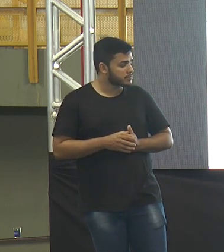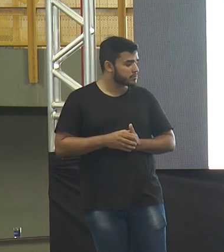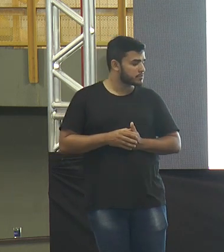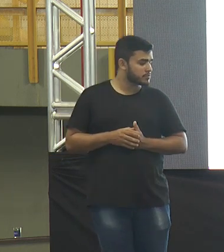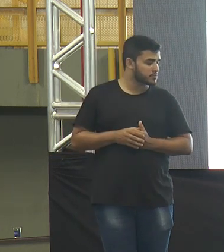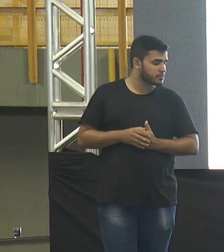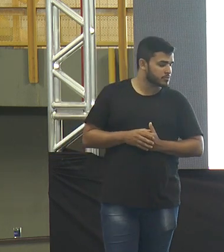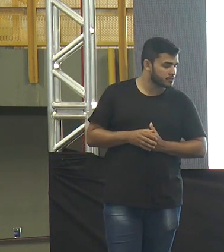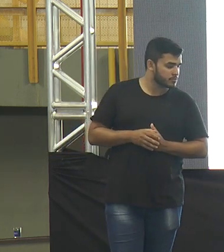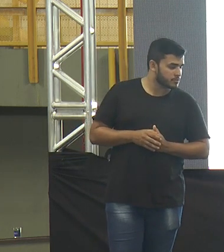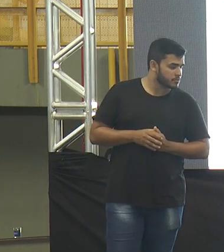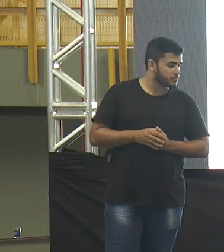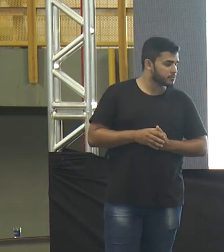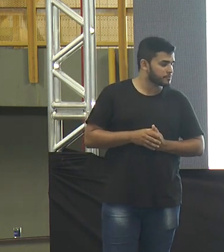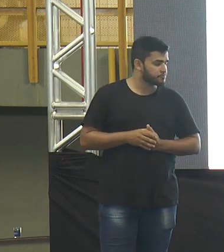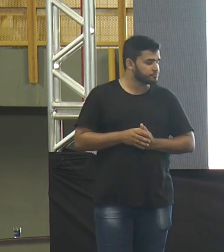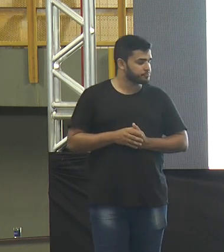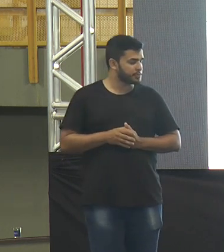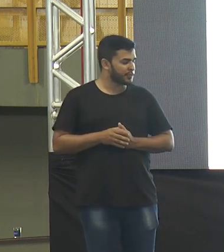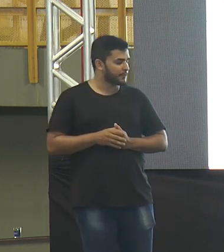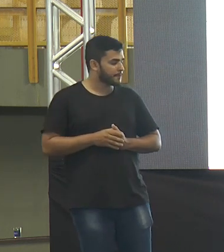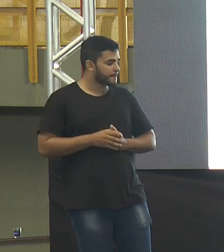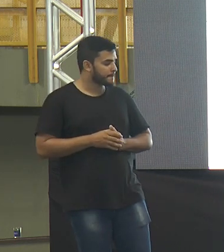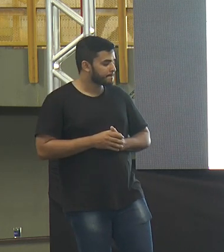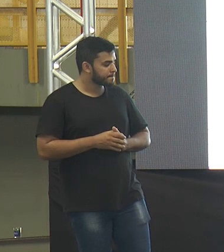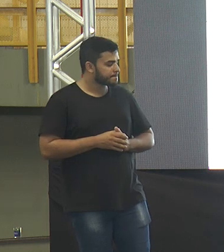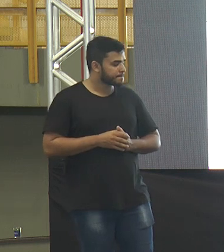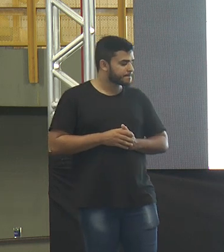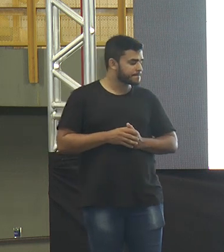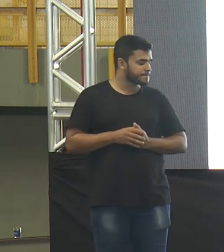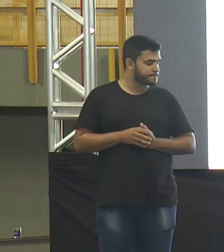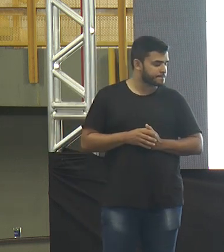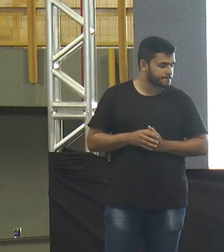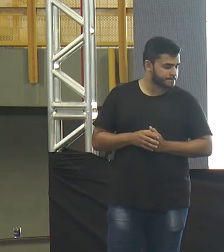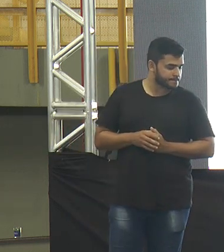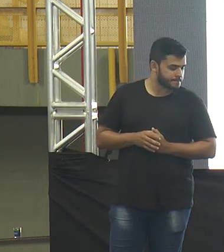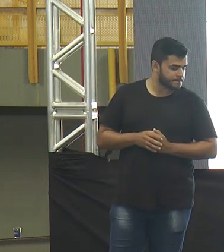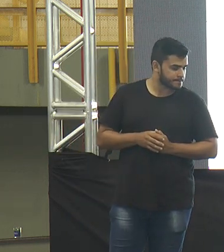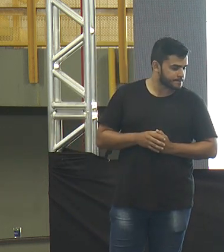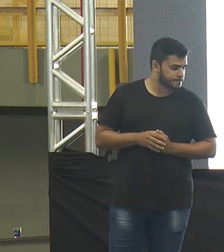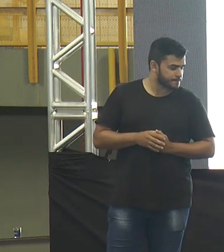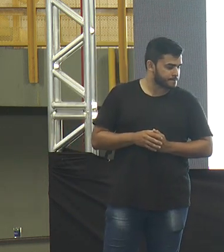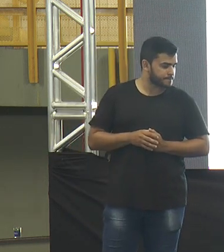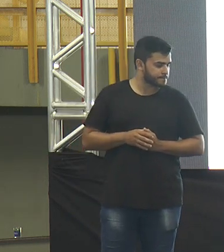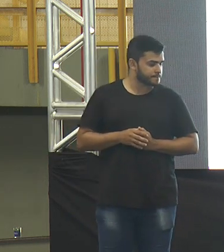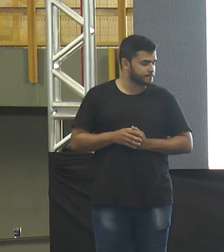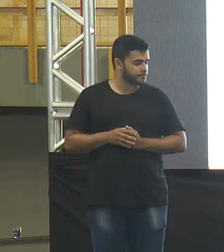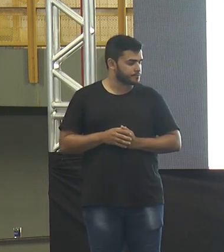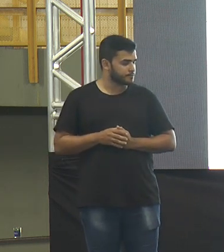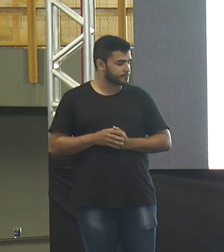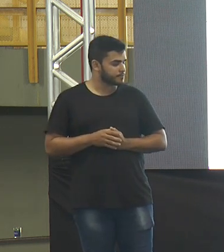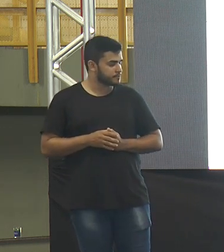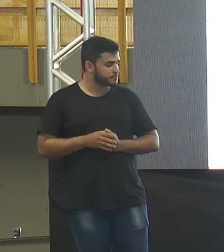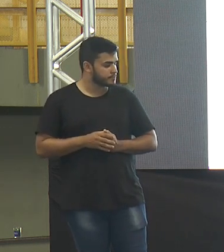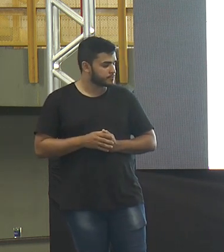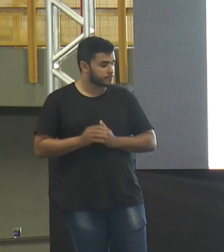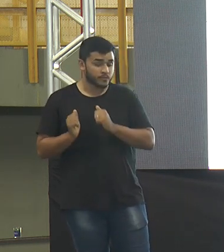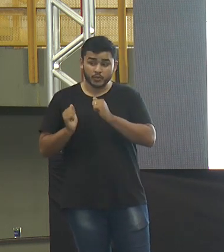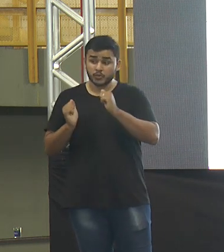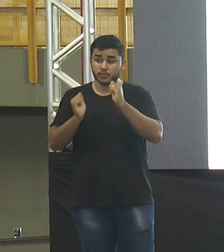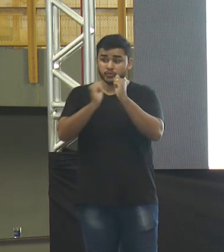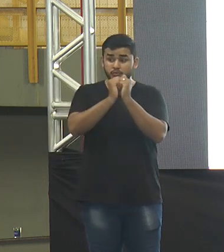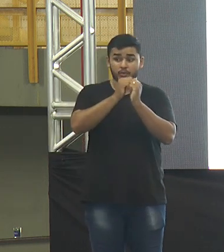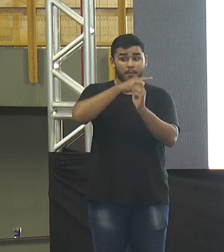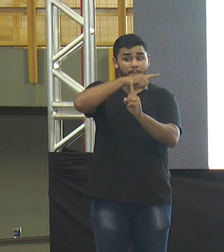Óxido férrico ferroso se transformando em ferro mais 2 oxigênios. Olha para o ΔH. Está dentro ou